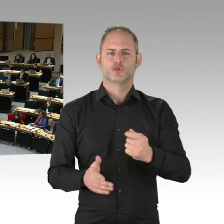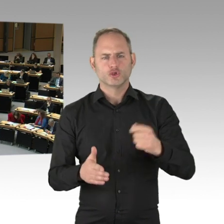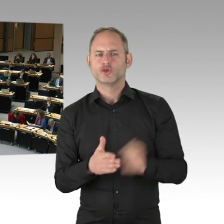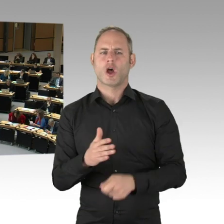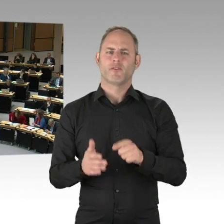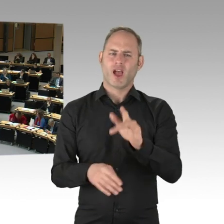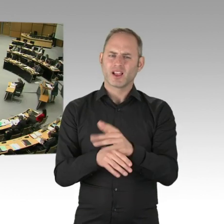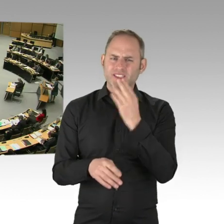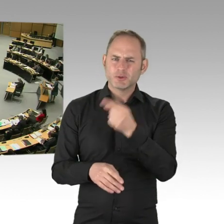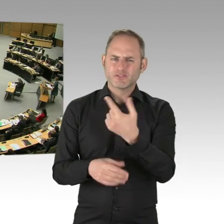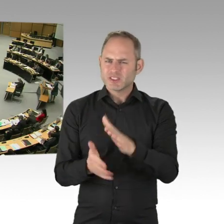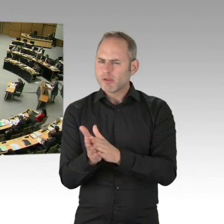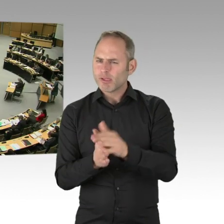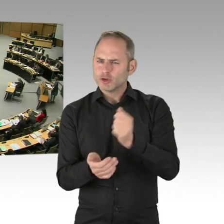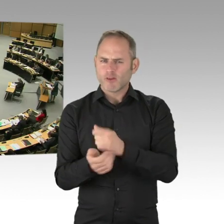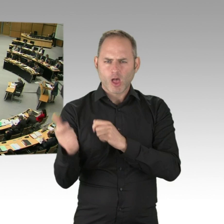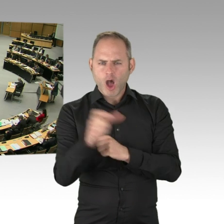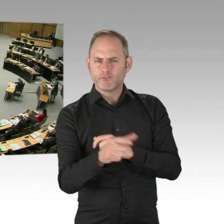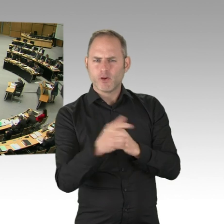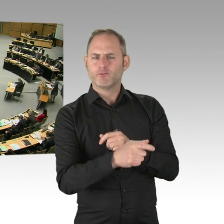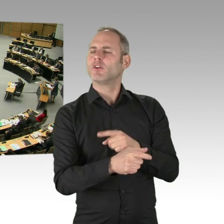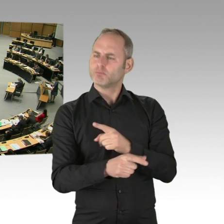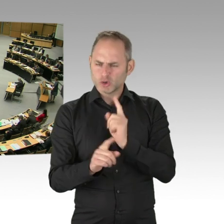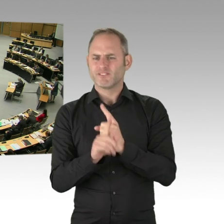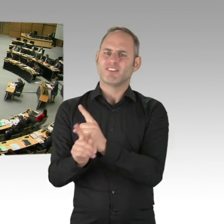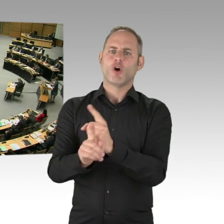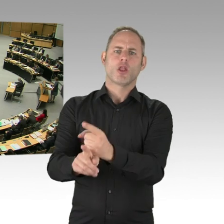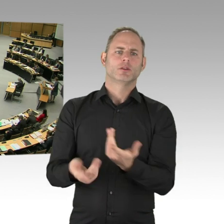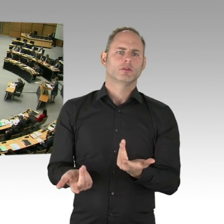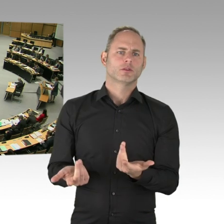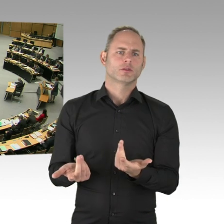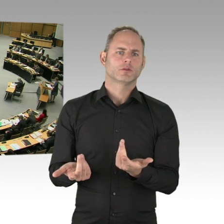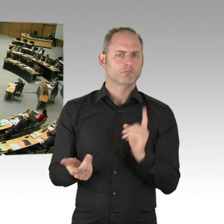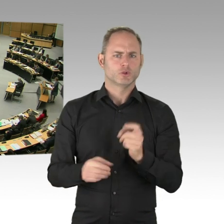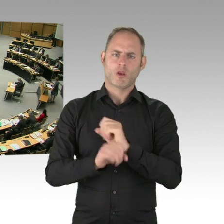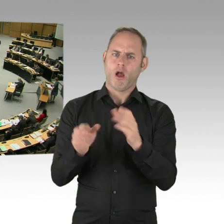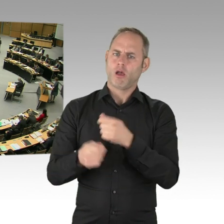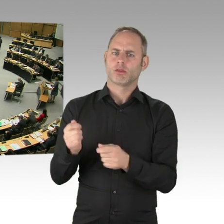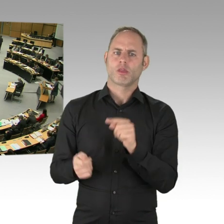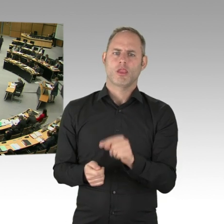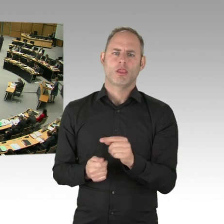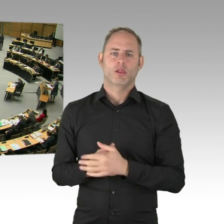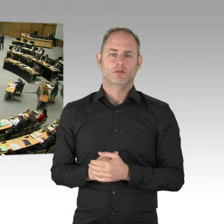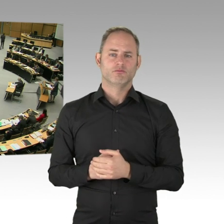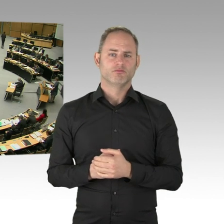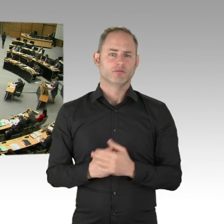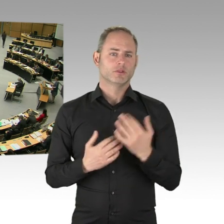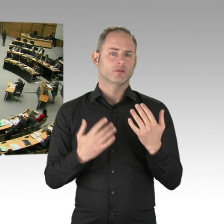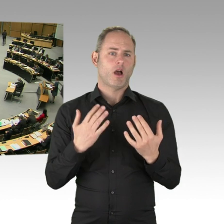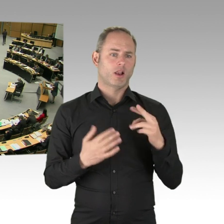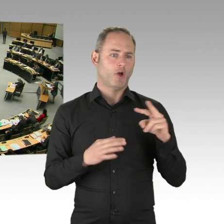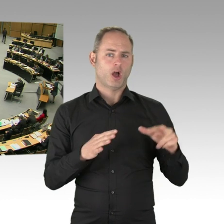In Berlin werden 80% der antisemitischen Vorfälle einem rechtsextremistischen Hintergrund zugeordnet. Dies widerspricht